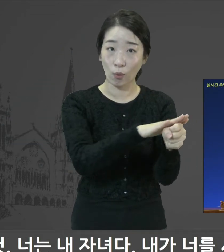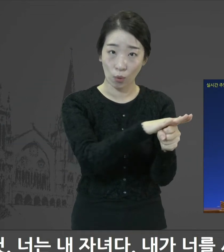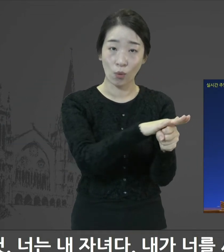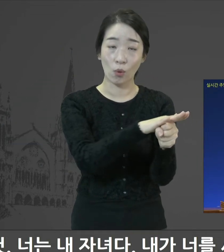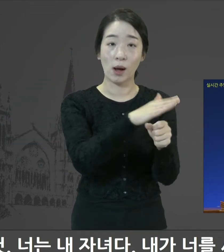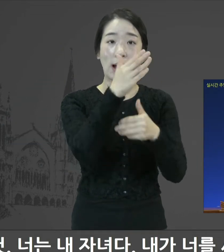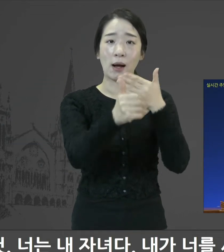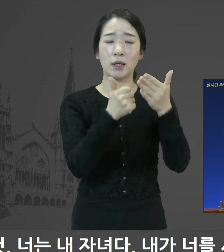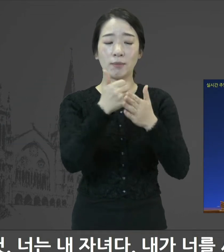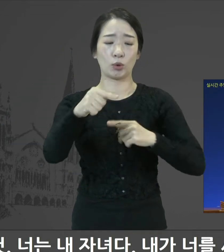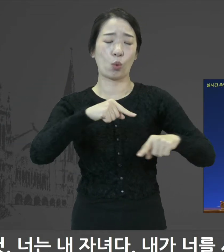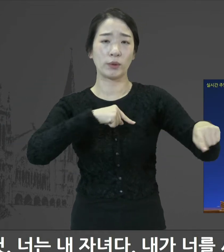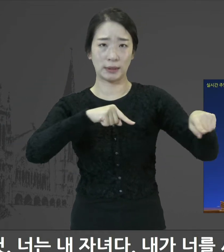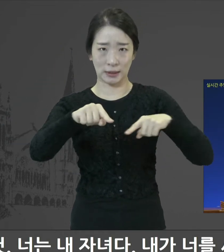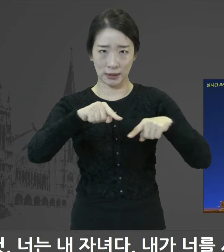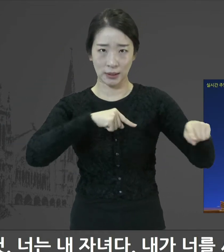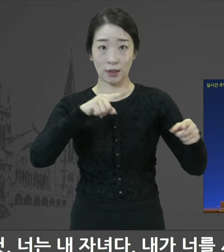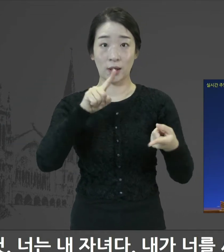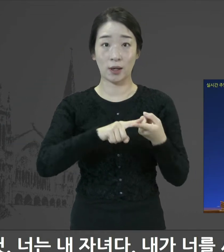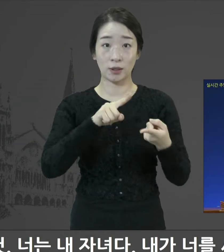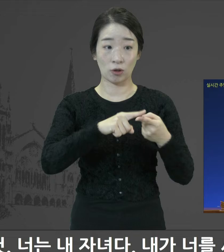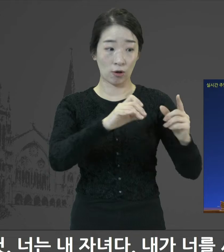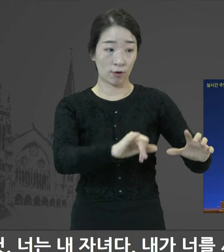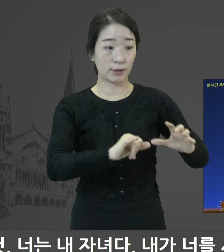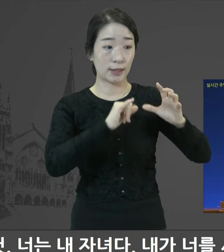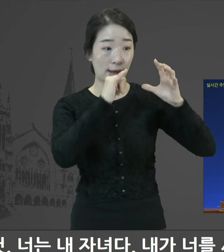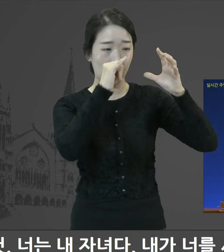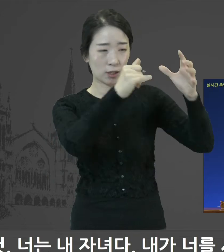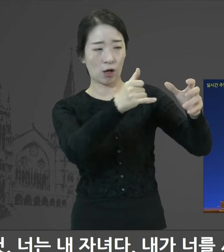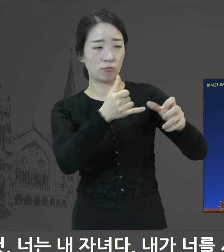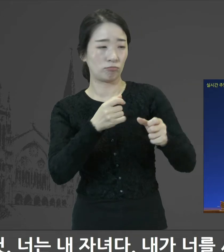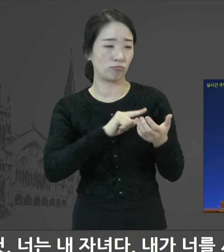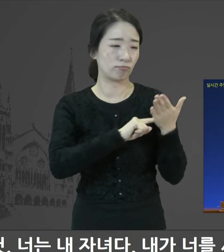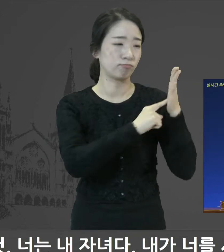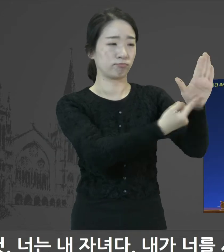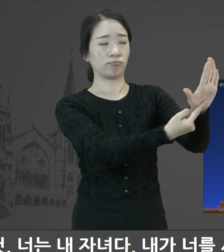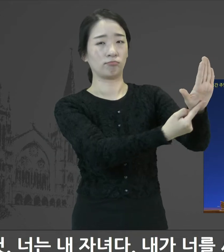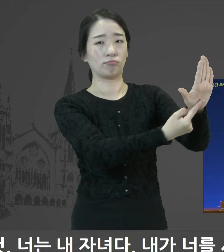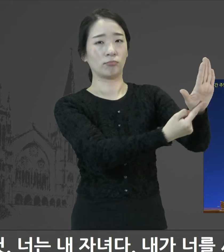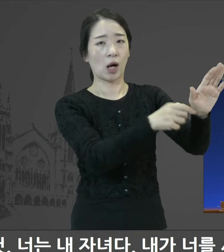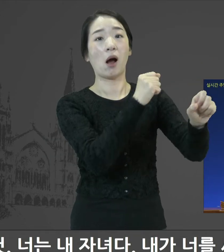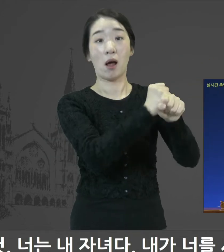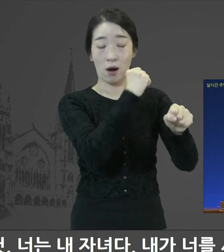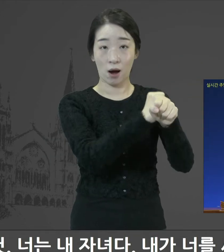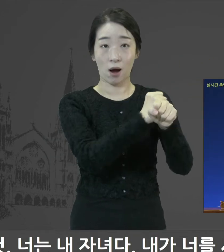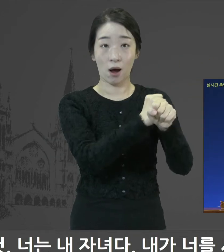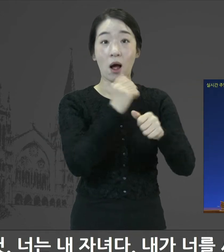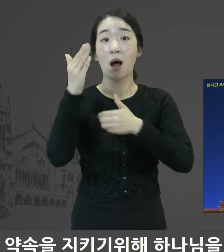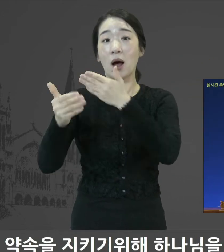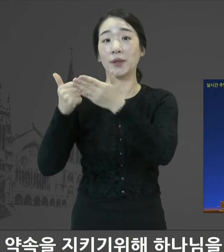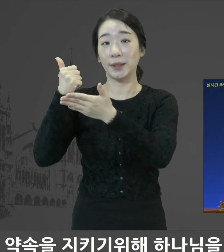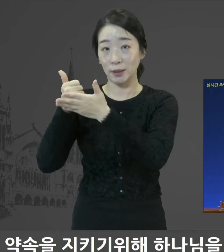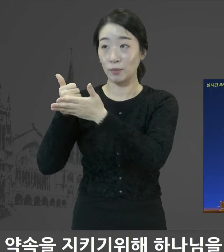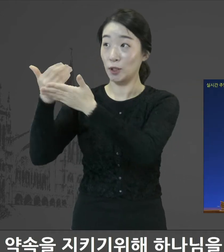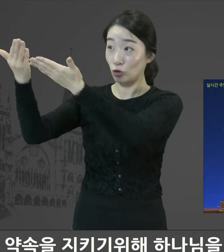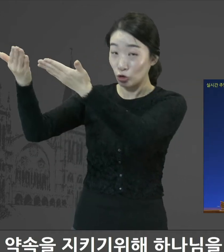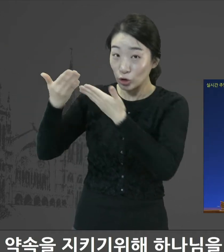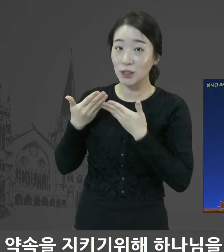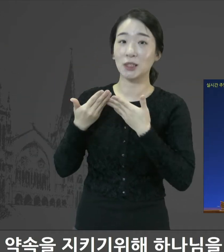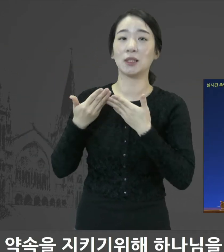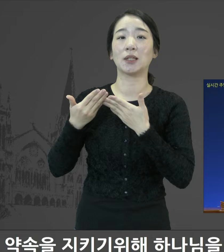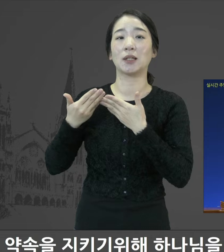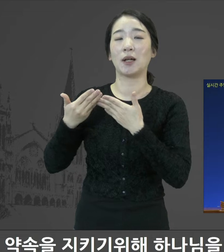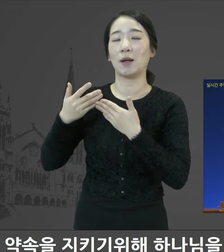하나님의 통치의 영역을 세상에 넓히는 일에 사용하라. 이거 저와 여러분 모두에게 한